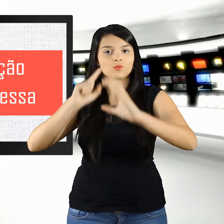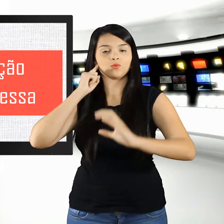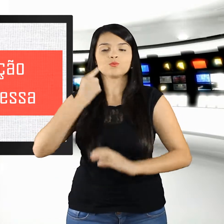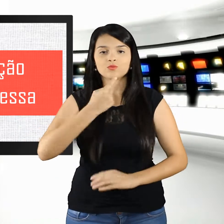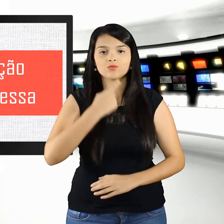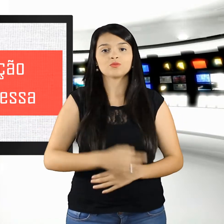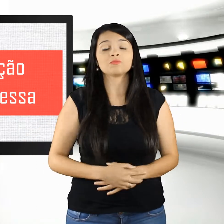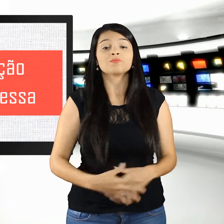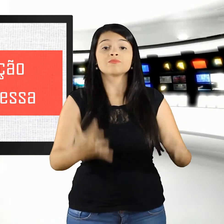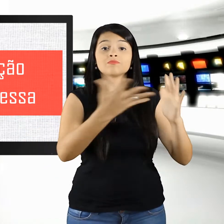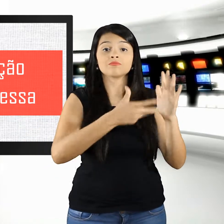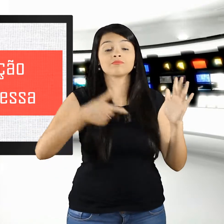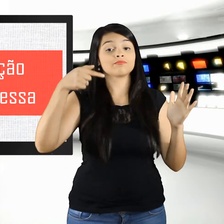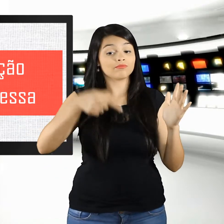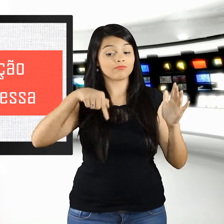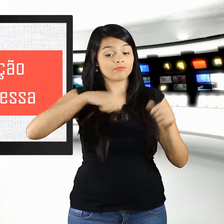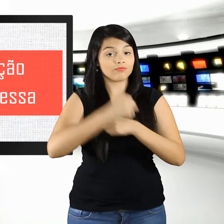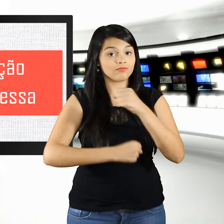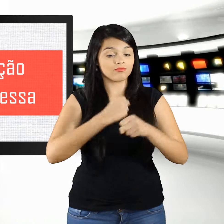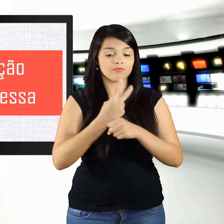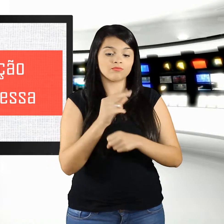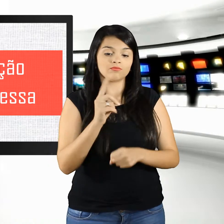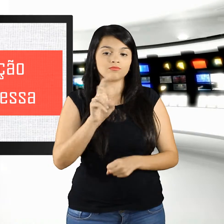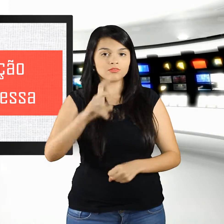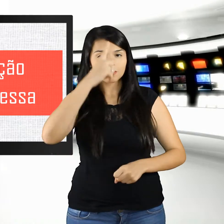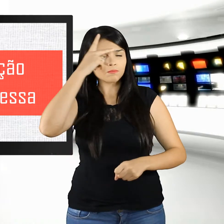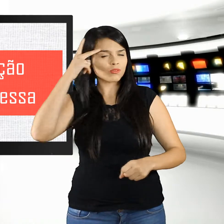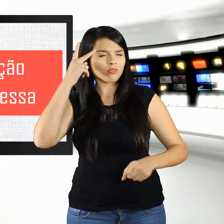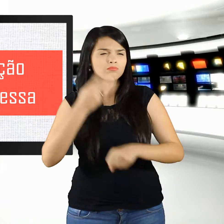neste ano de 2015, a procura pelo exame atingiu a marca de